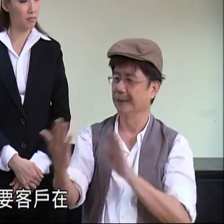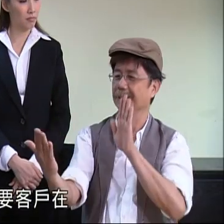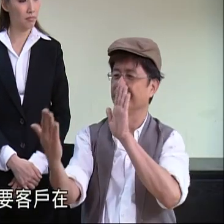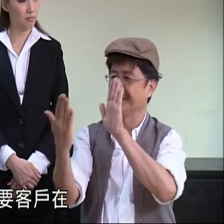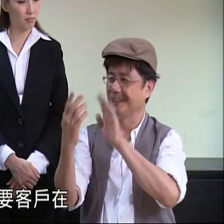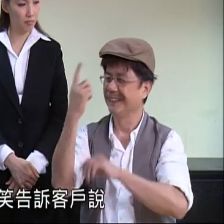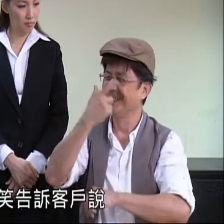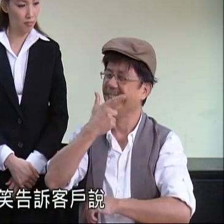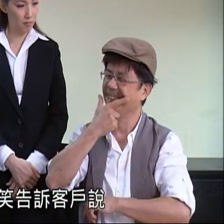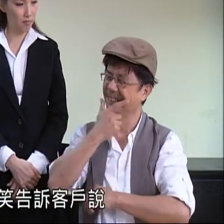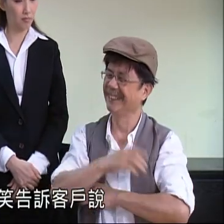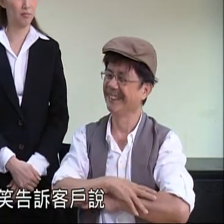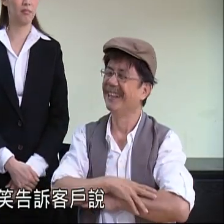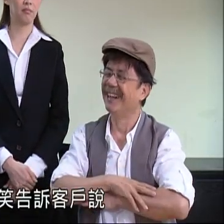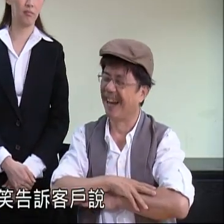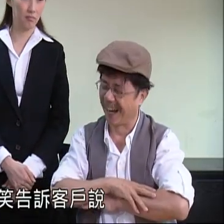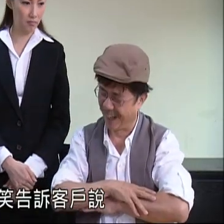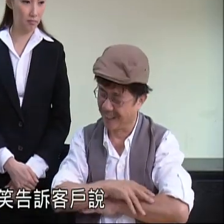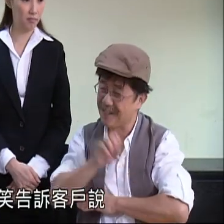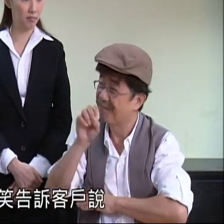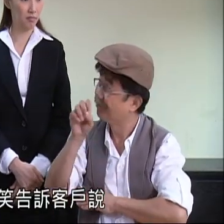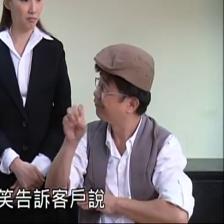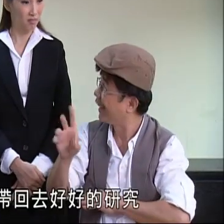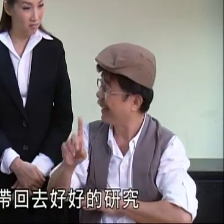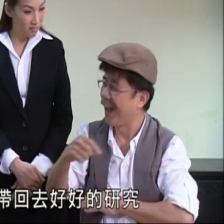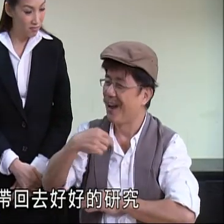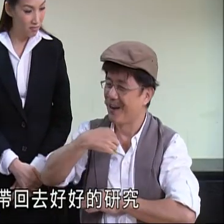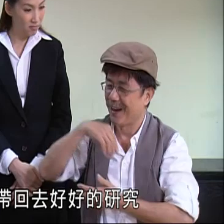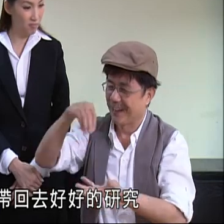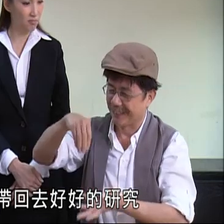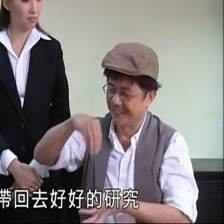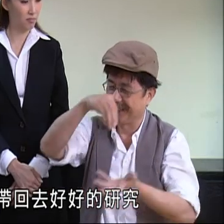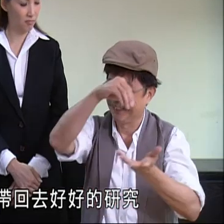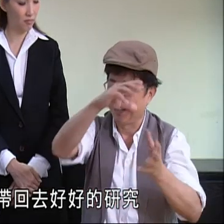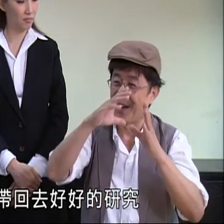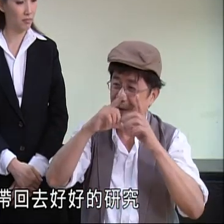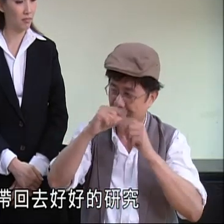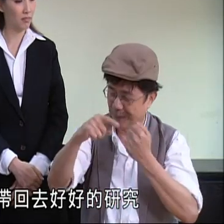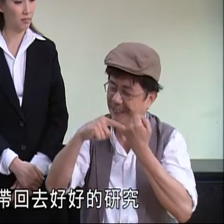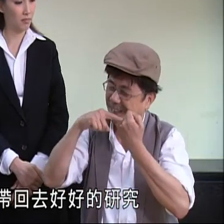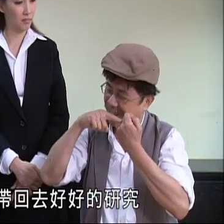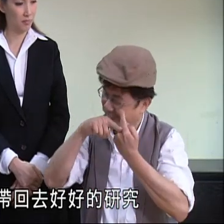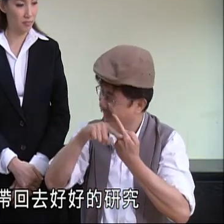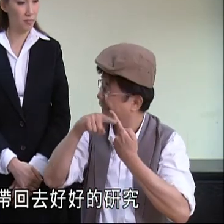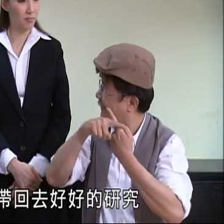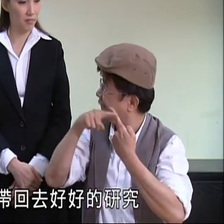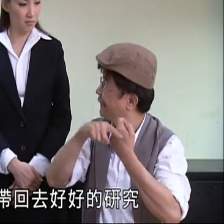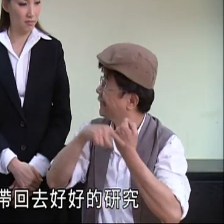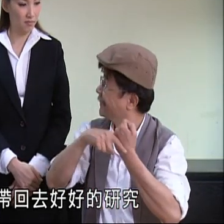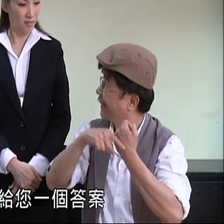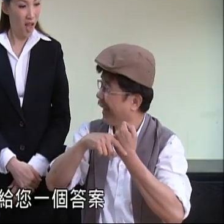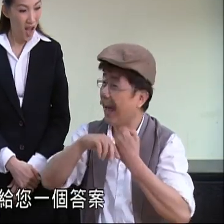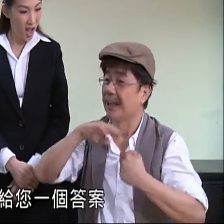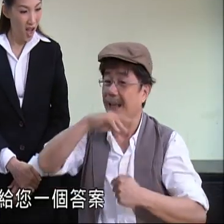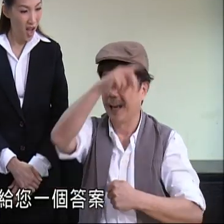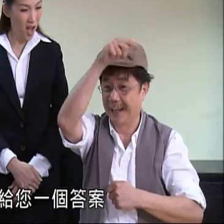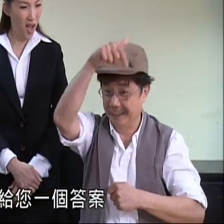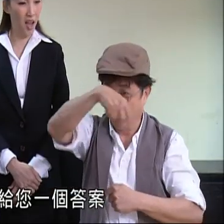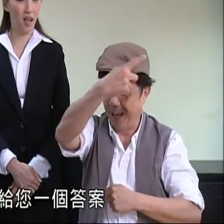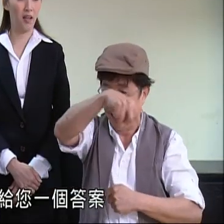在，你就微笑告诉客户说，哎，好，我们会带回去好好的研究，然后会给您一个